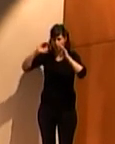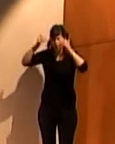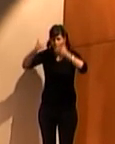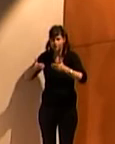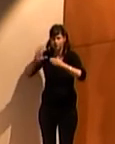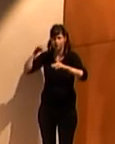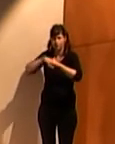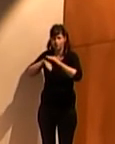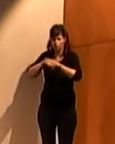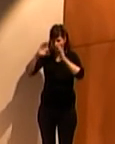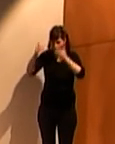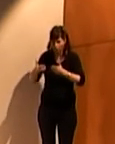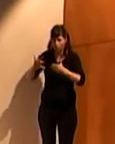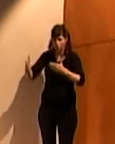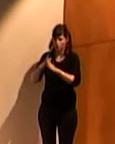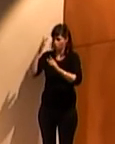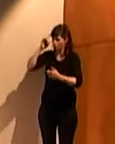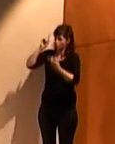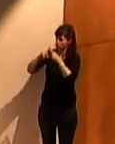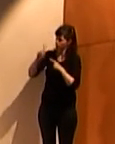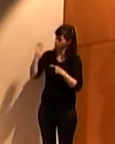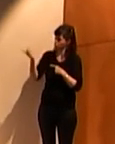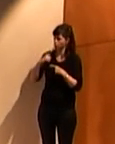qui permettent à chacun et à tous